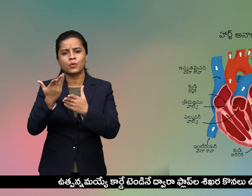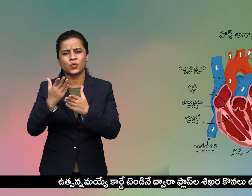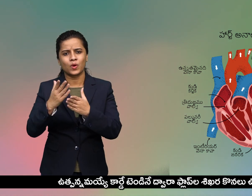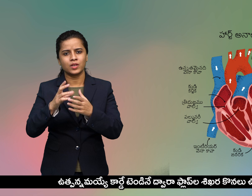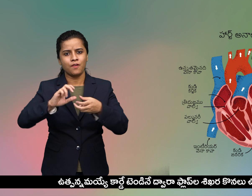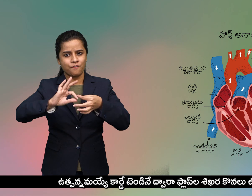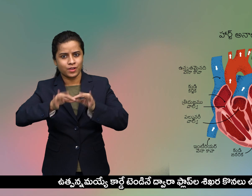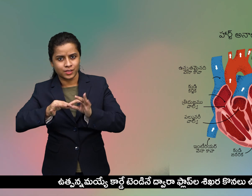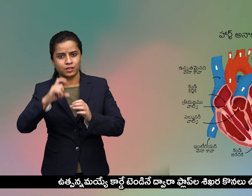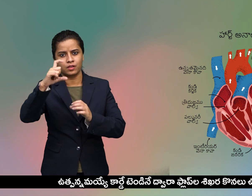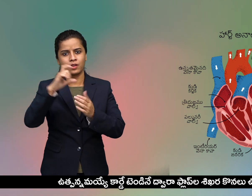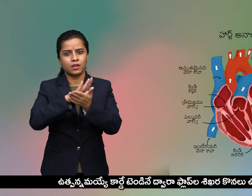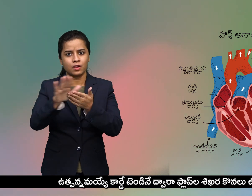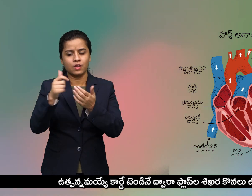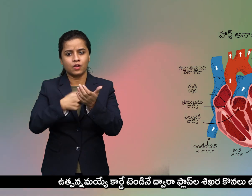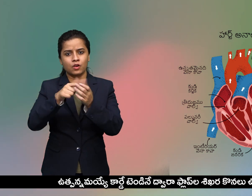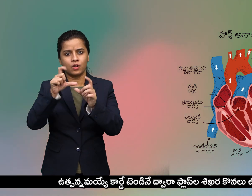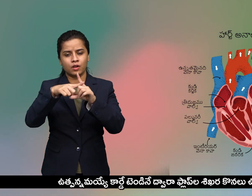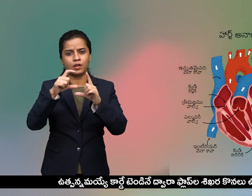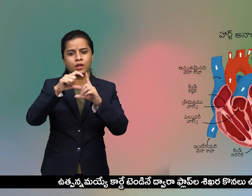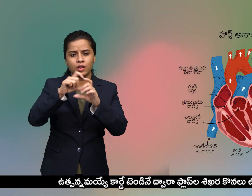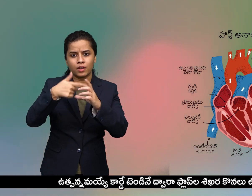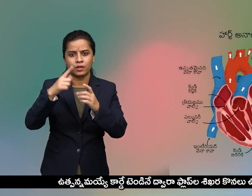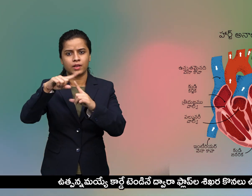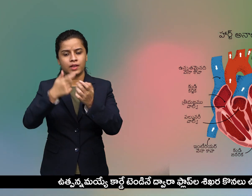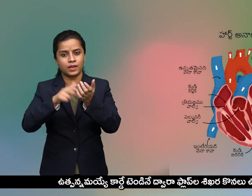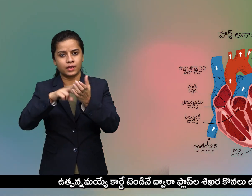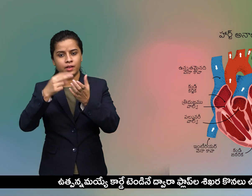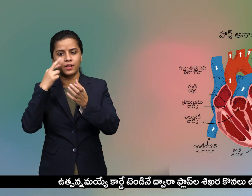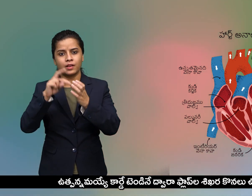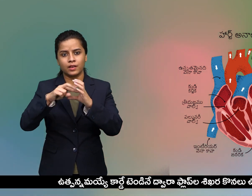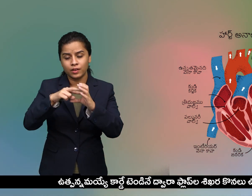కార్డే టెండినే ద్వారా ఫ్లాప్ల శిఖర కొనలు ఉంచబడతాయి.